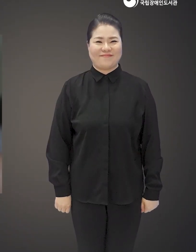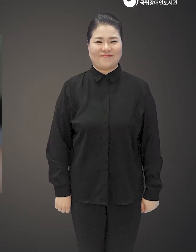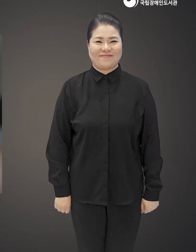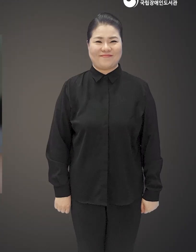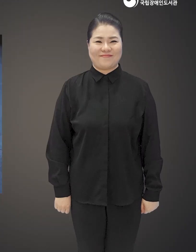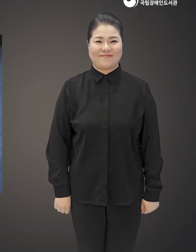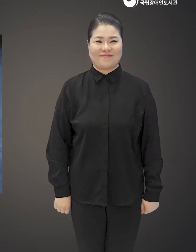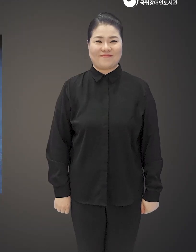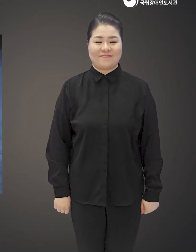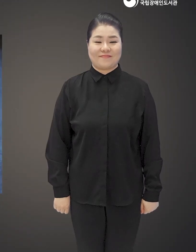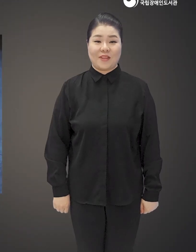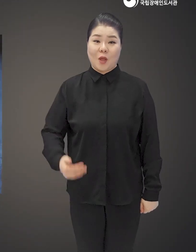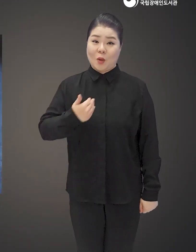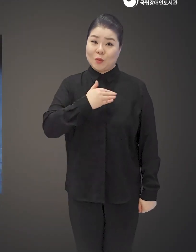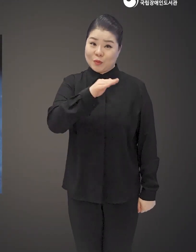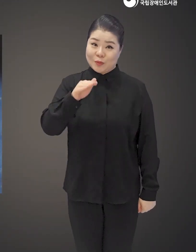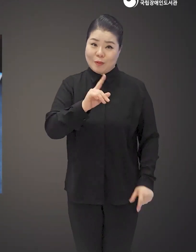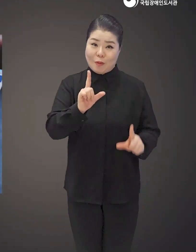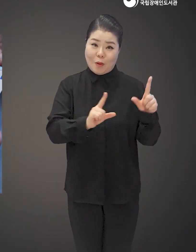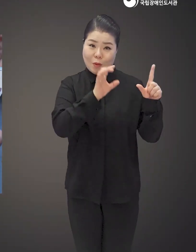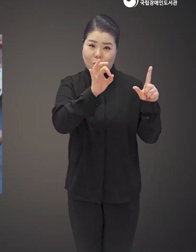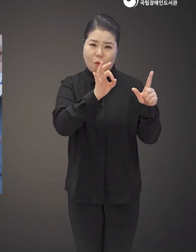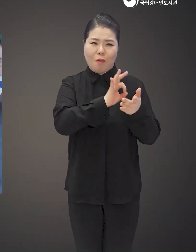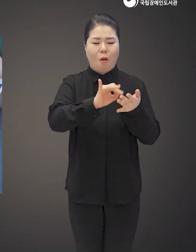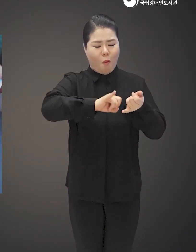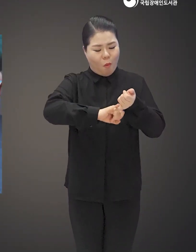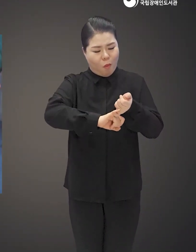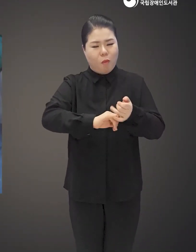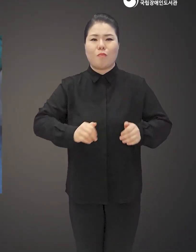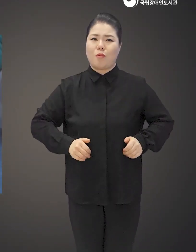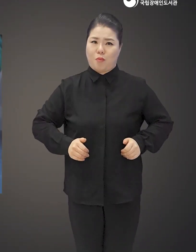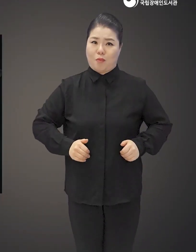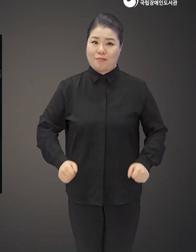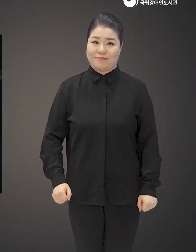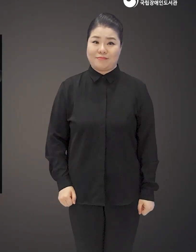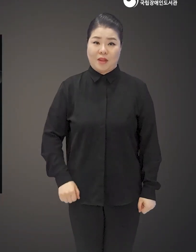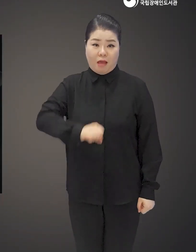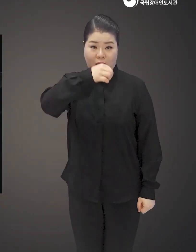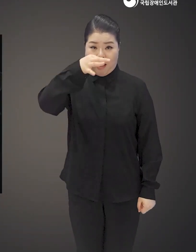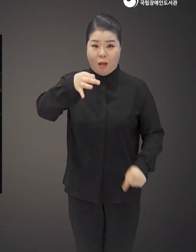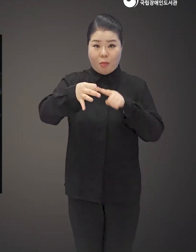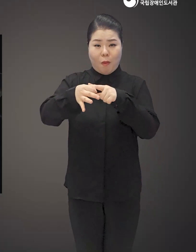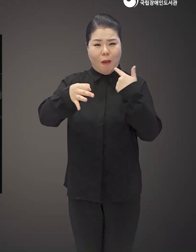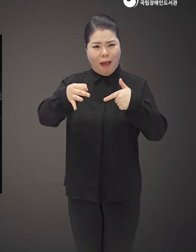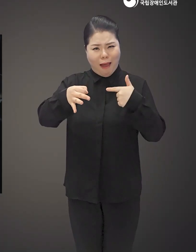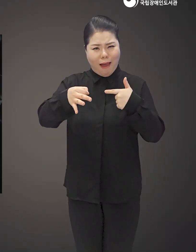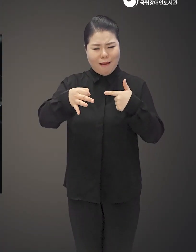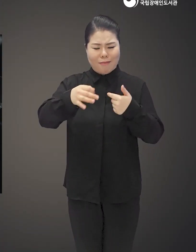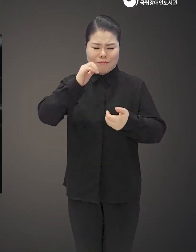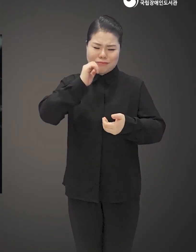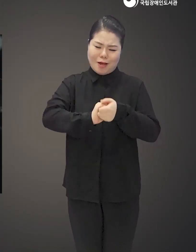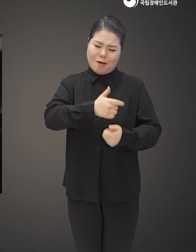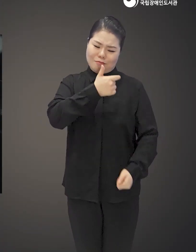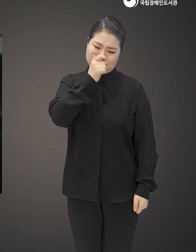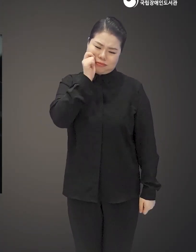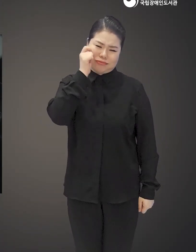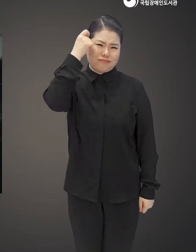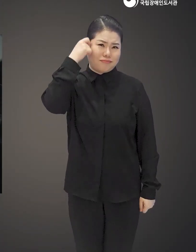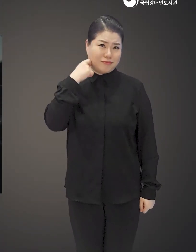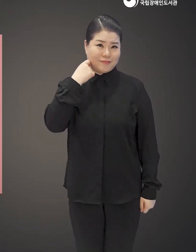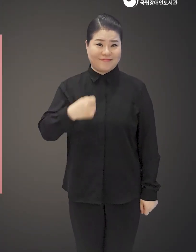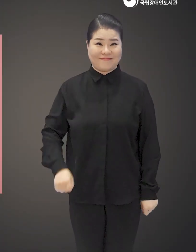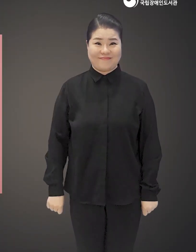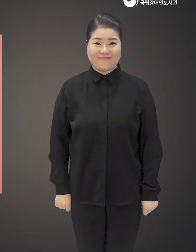건네주죠. 우리는 돈을 쓰지 않고는 살아갈 수 없습니다. 그러나 우리에게는 늘 한정된 돈이 주어져